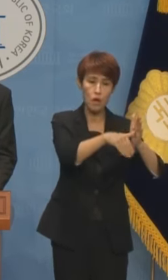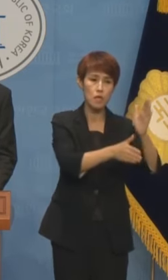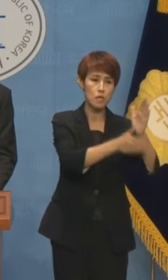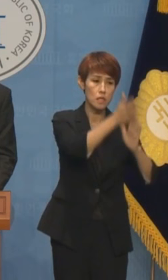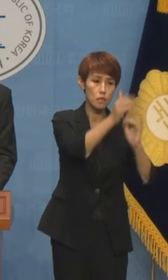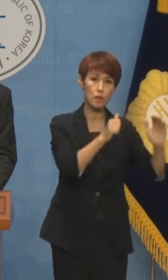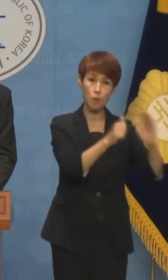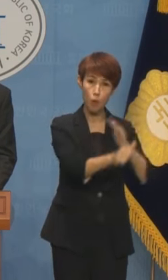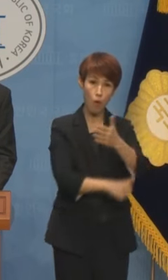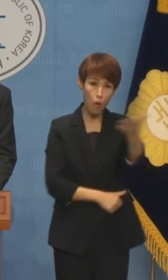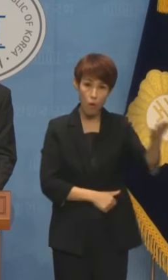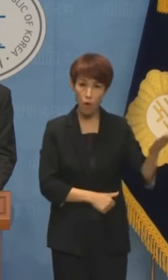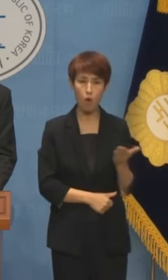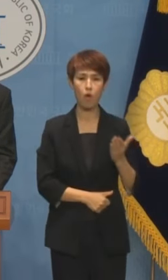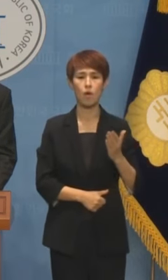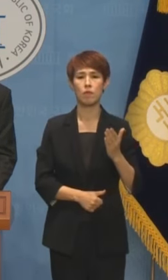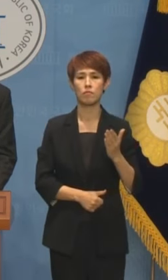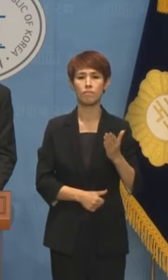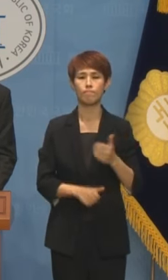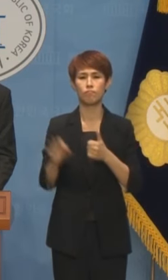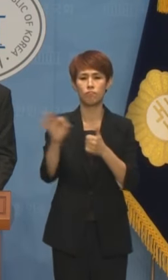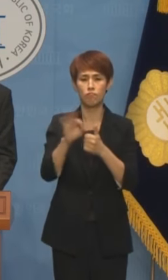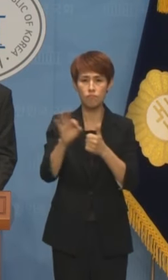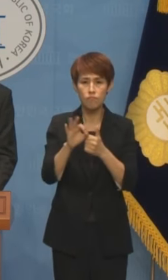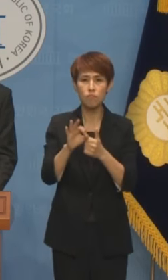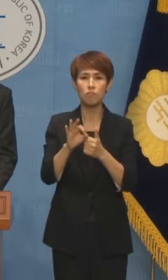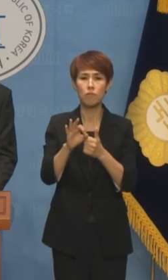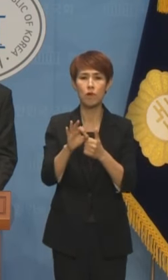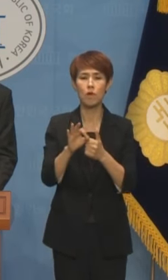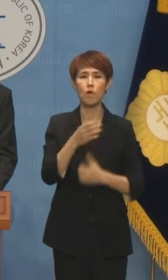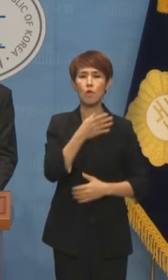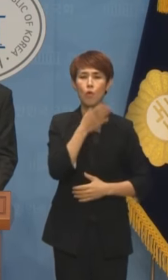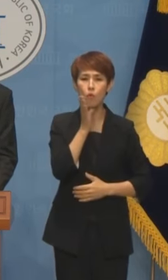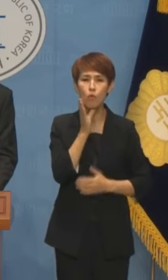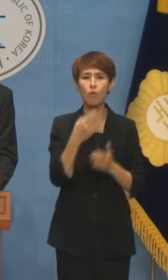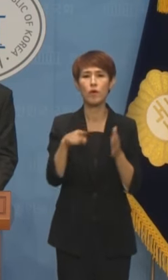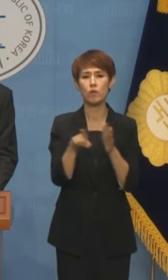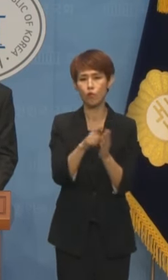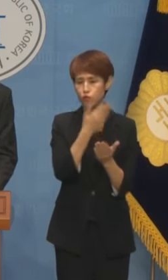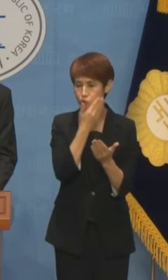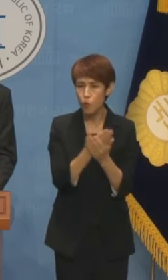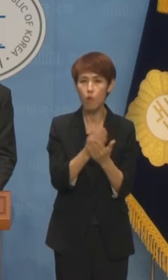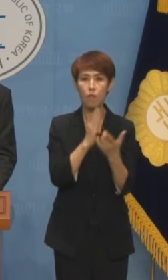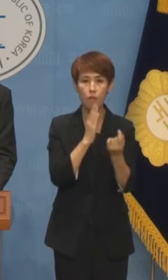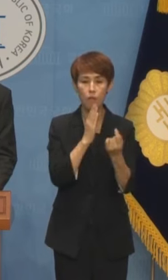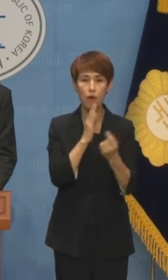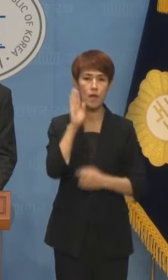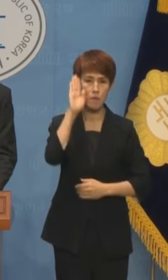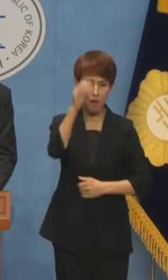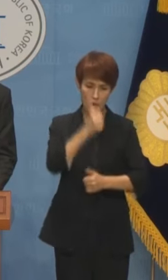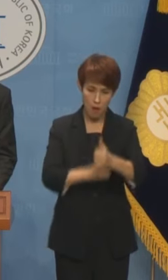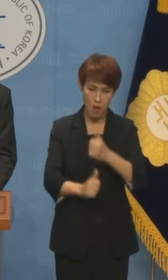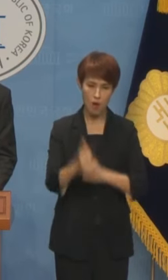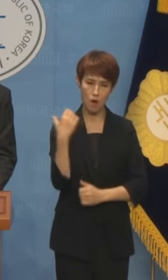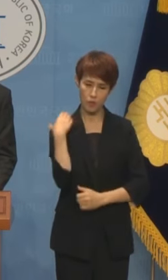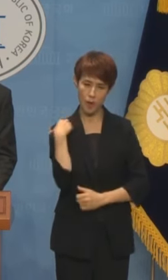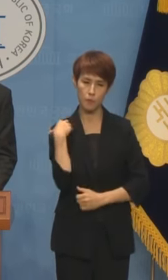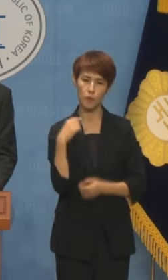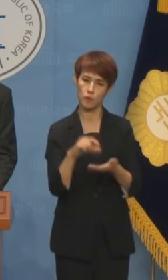시민대표는 공적연금의 노후소득보장 기능을 강화하되 미래 세대의 부담을